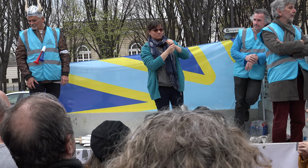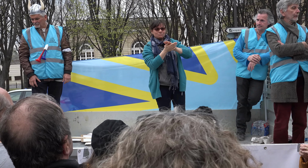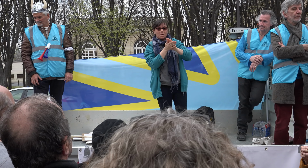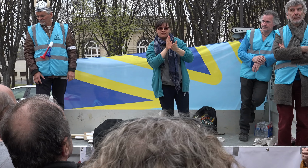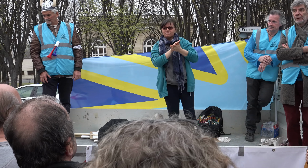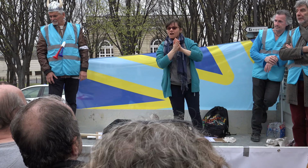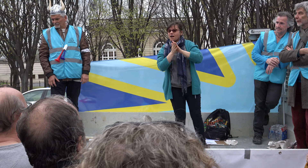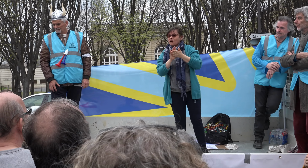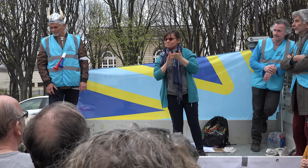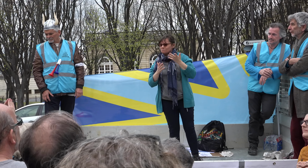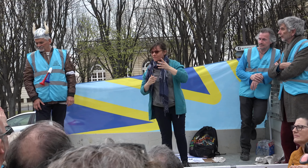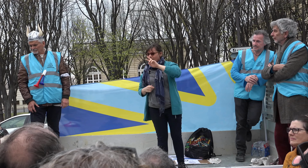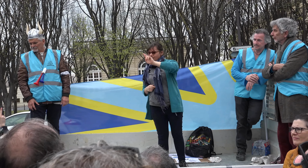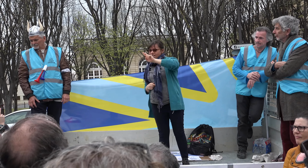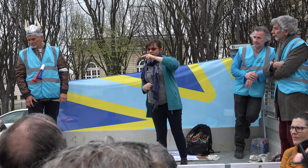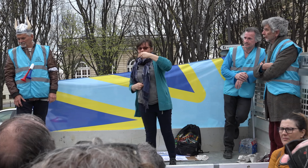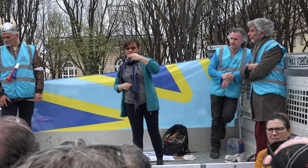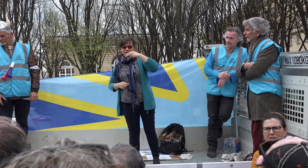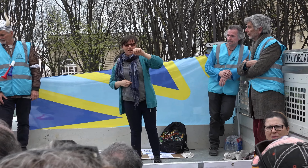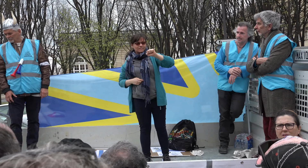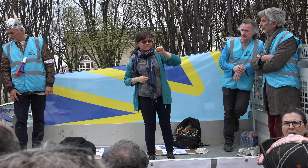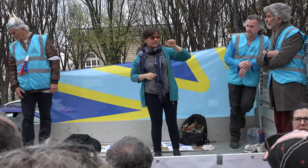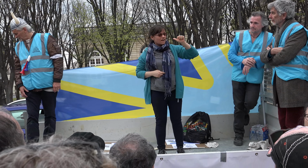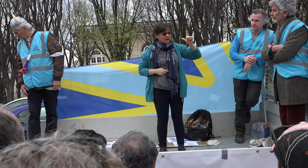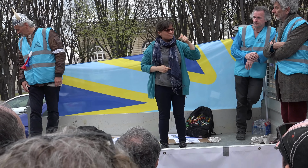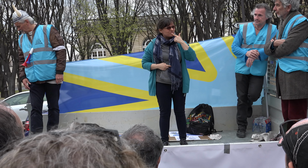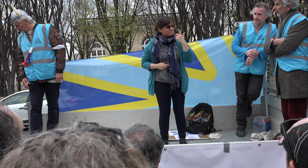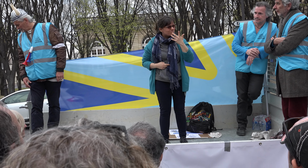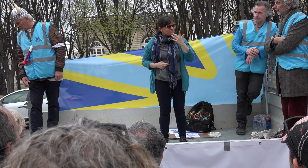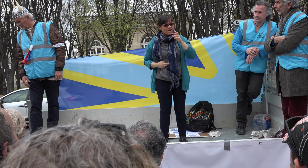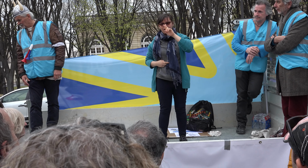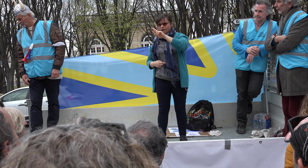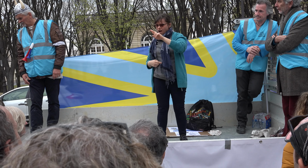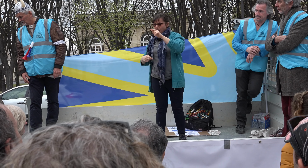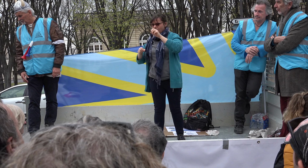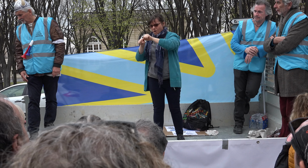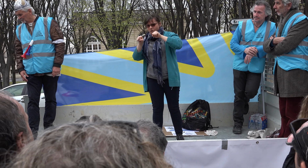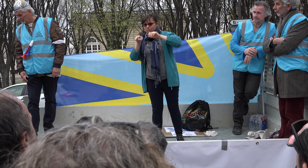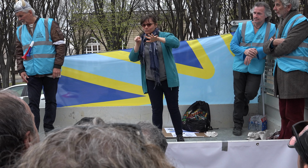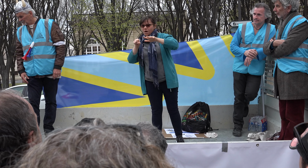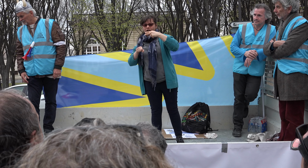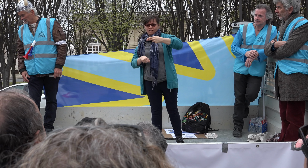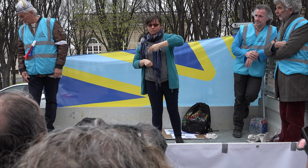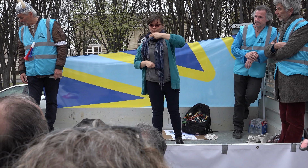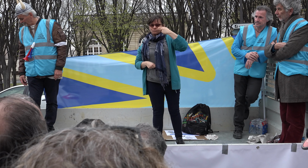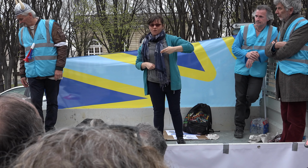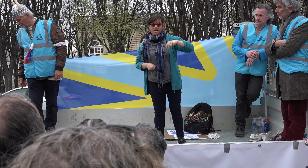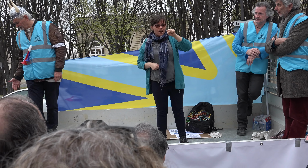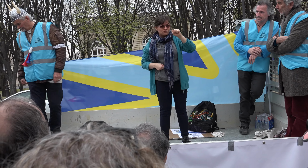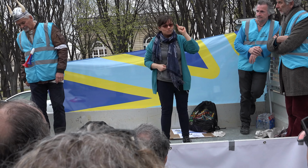J'ai récemment créé l'association RNSA, R ressources,